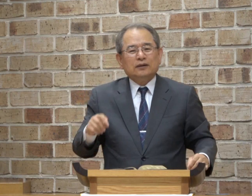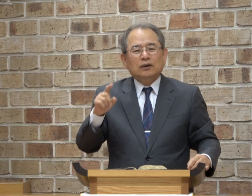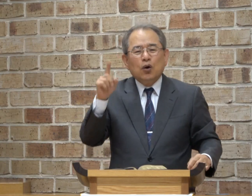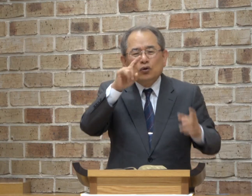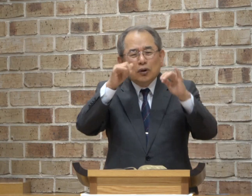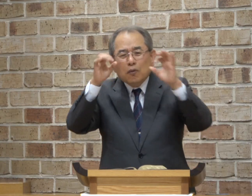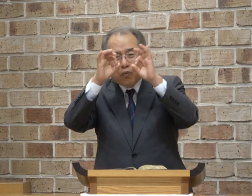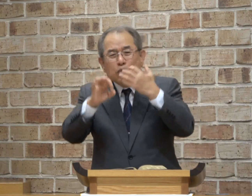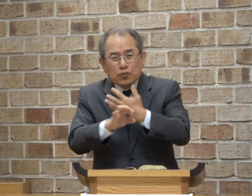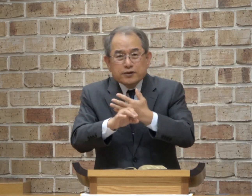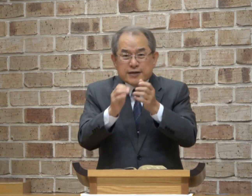예수로 충만하다는 뜻입니다.